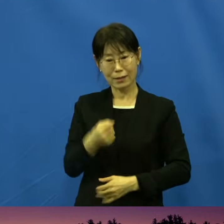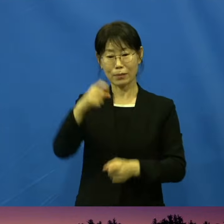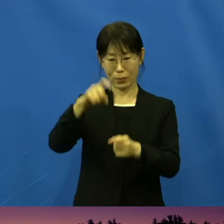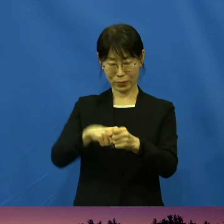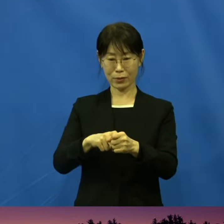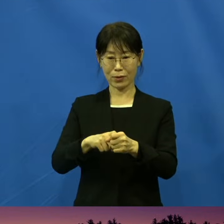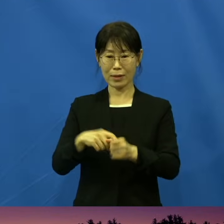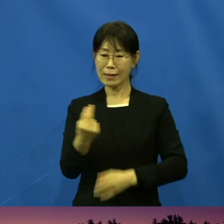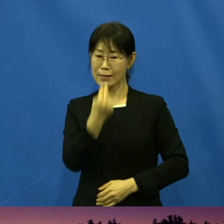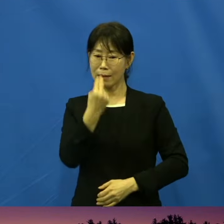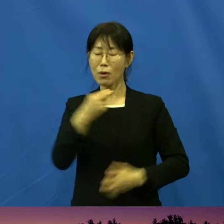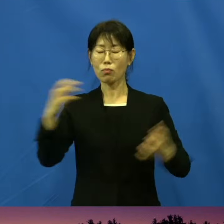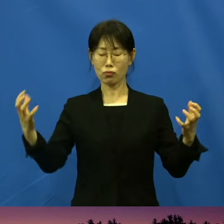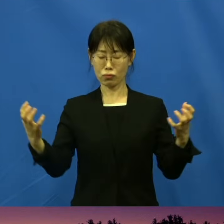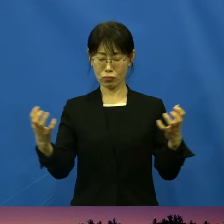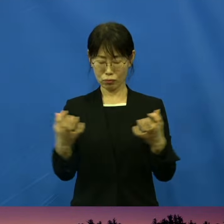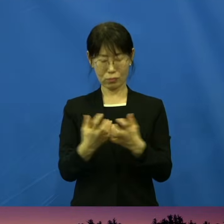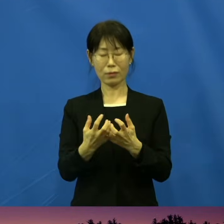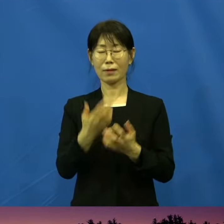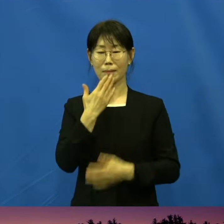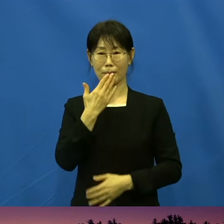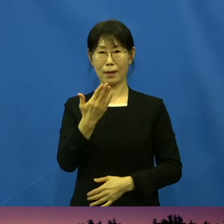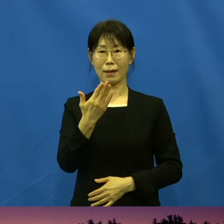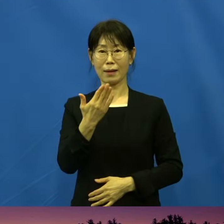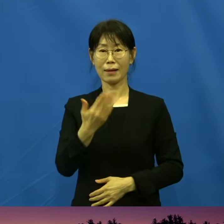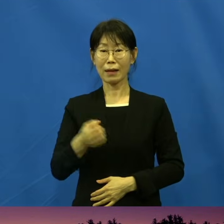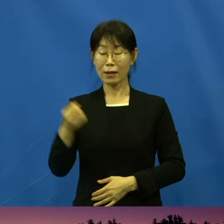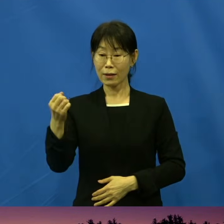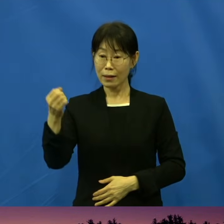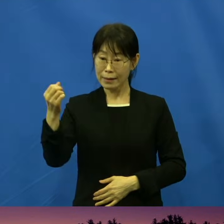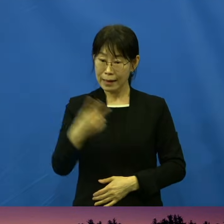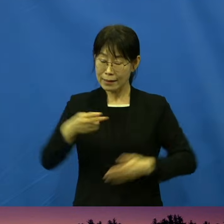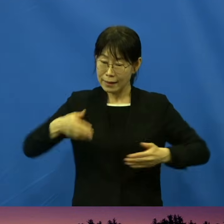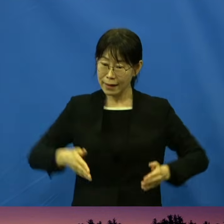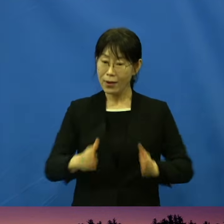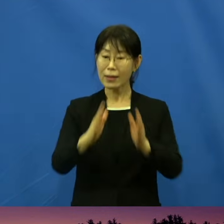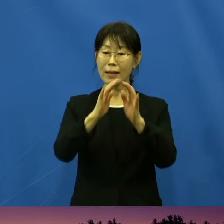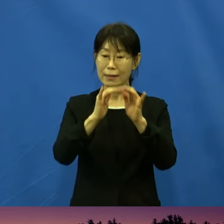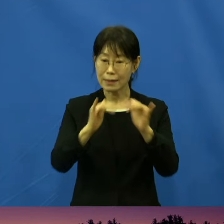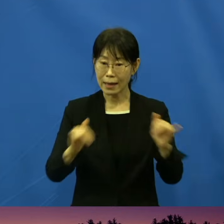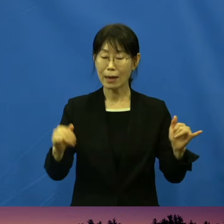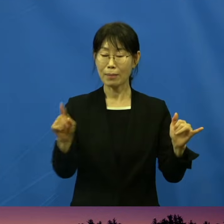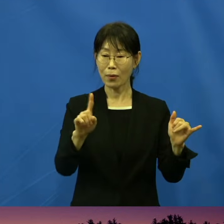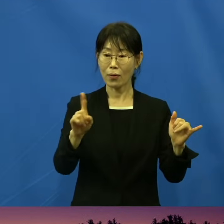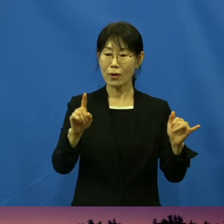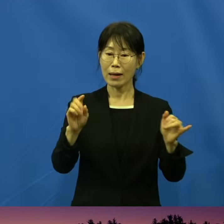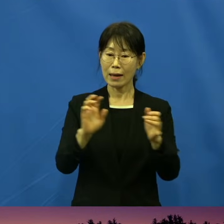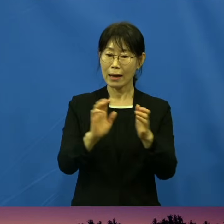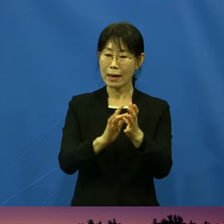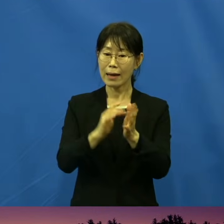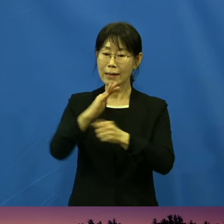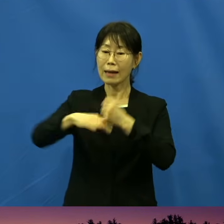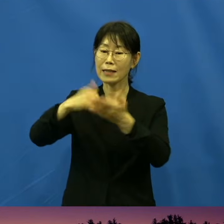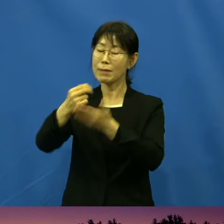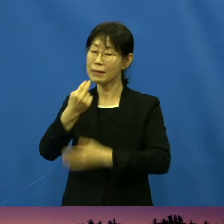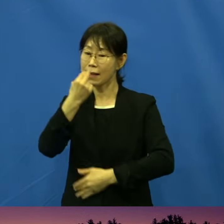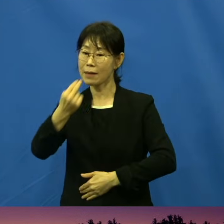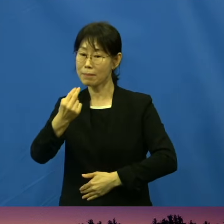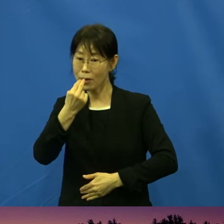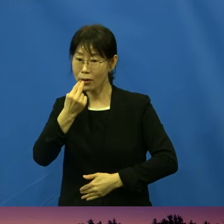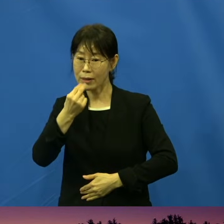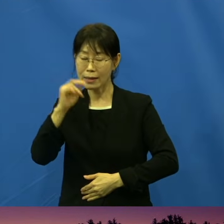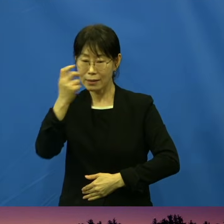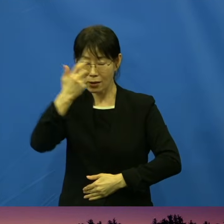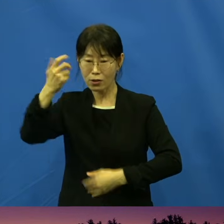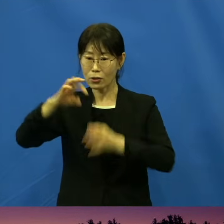생명의 풍성함이 일어나는 거예요. 여러분, 거듭난 사람이 되었다는 것은 하나님의 생명이 성령을 통하여